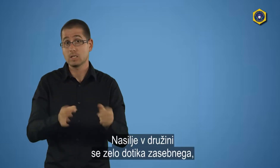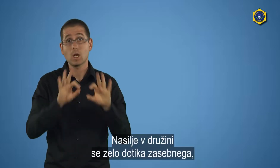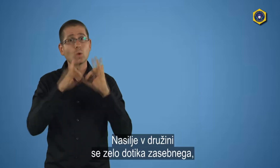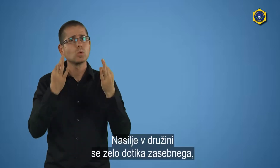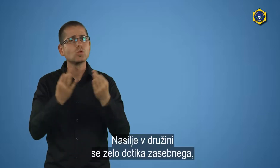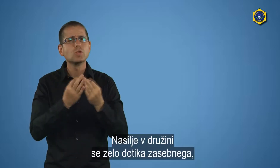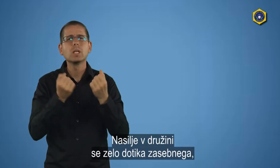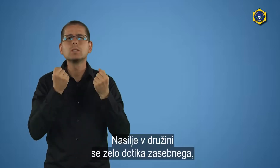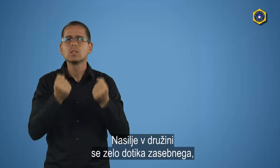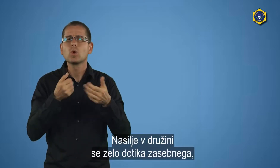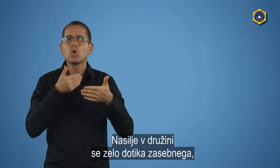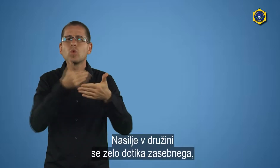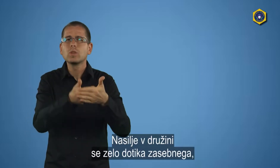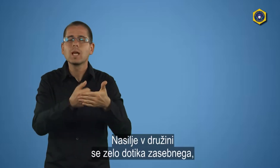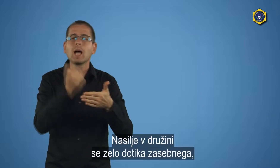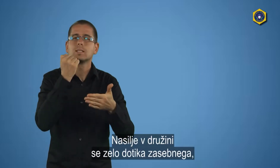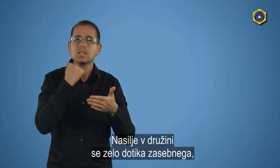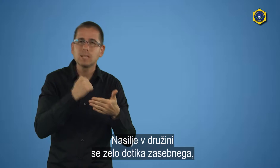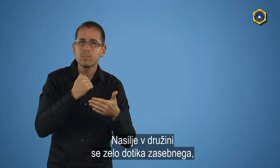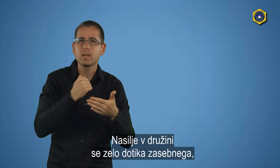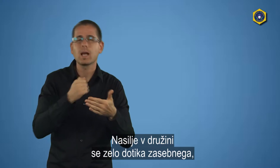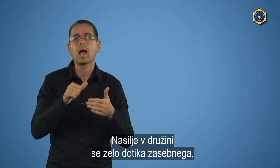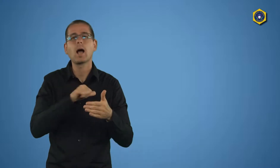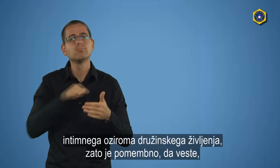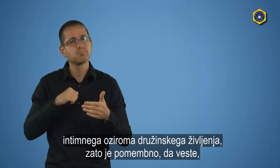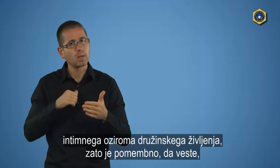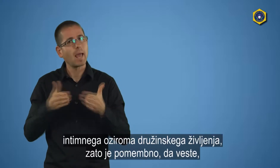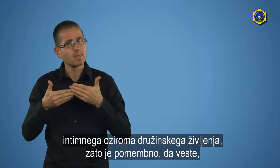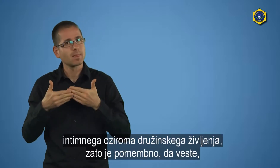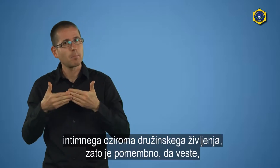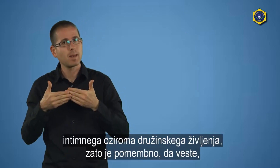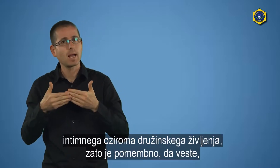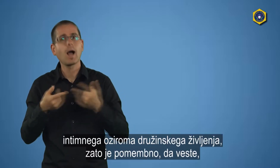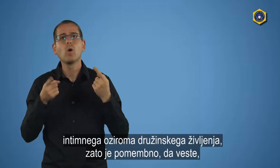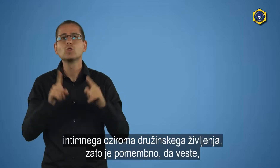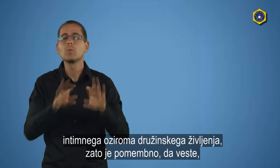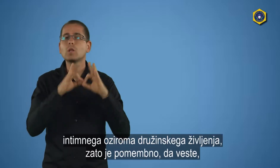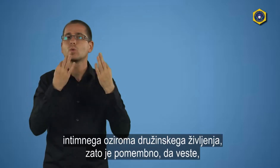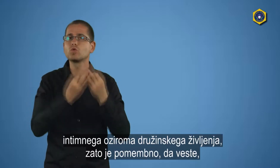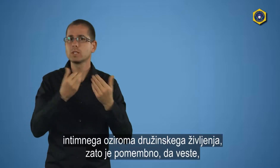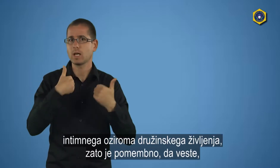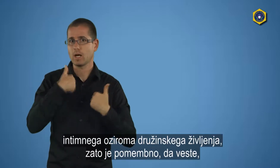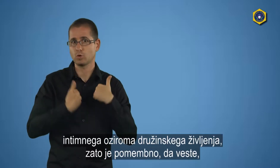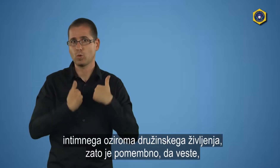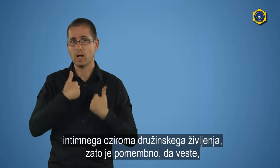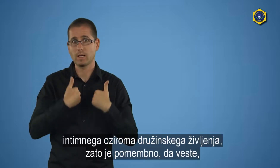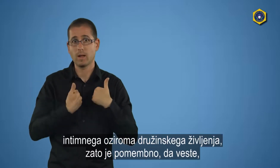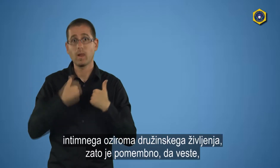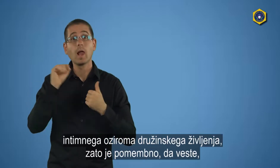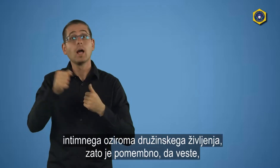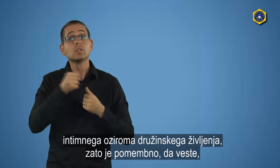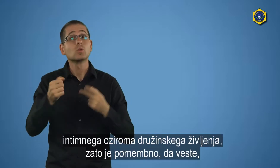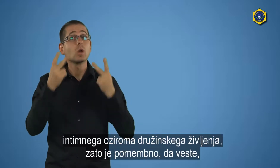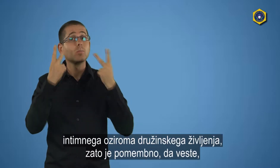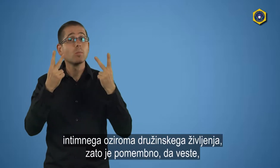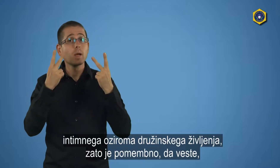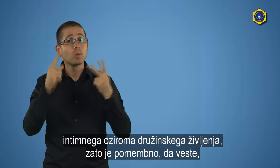Nasilje v družini se zelo dotika zasebnega, intimnega oziroma družinskega življenja, zato je pomembno,